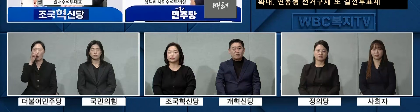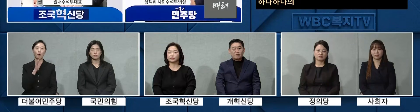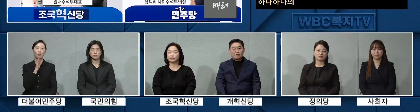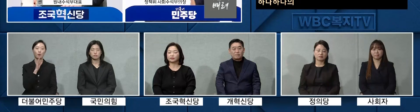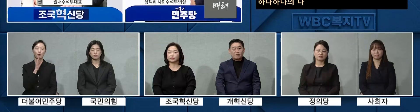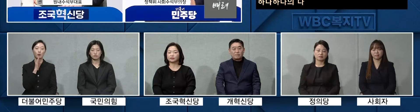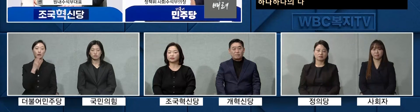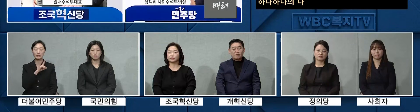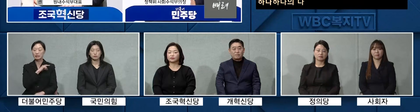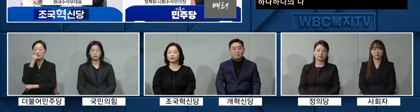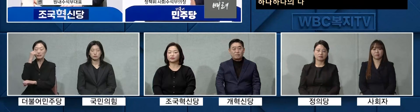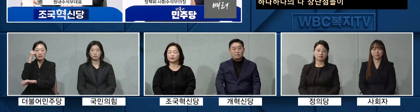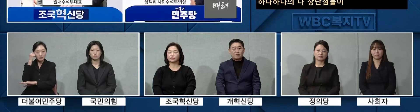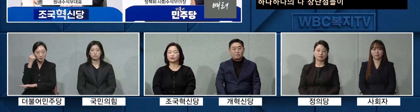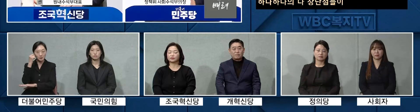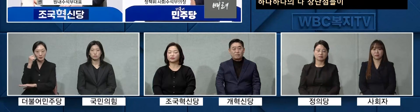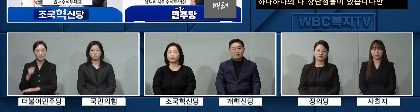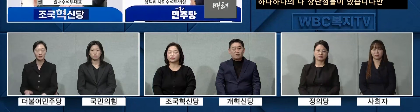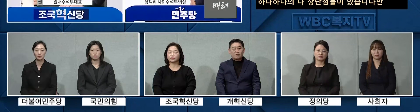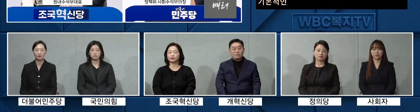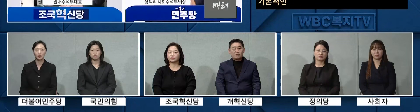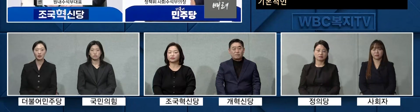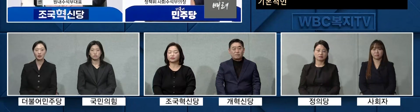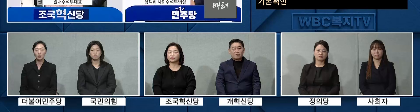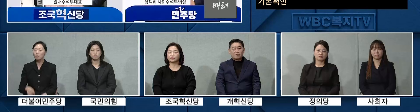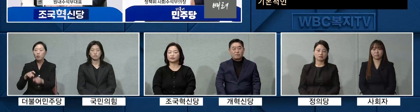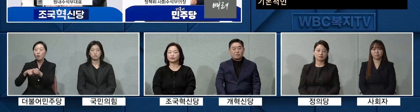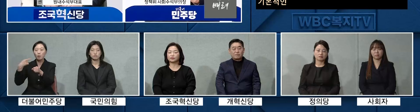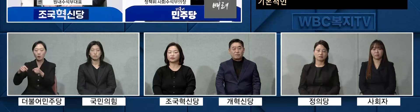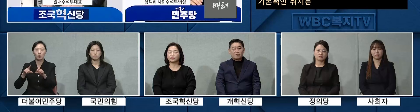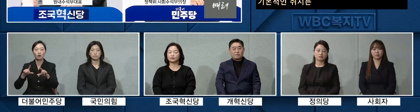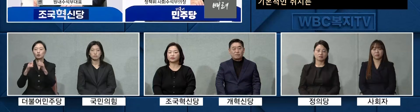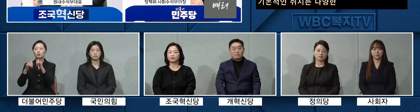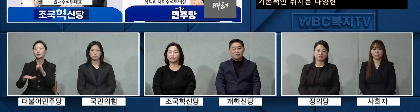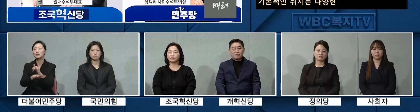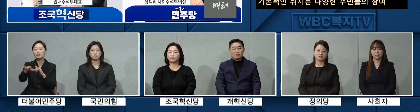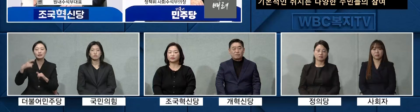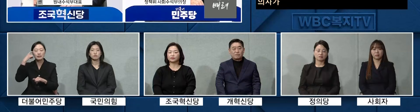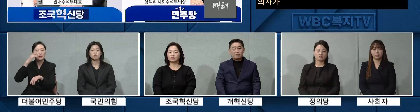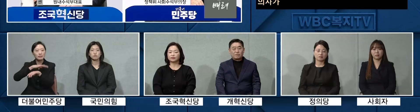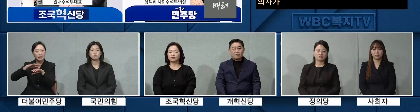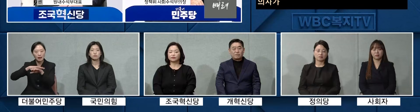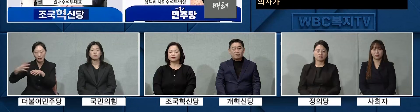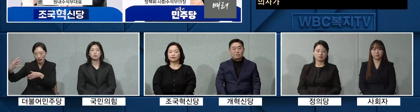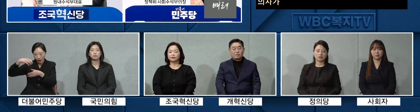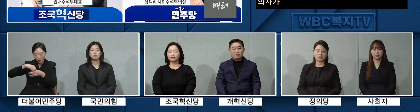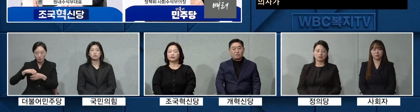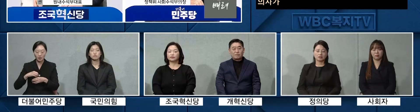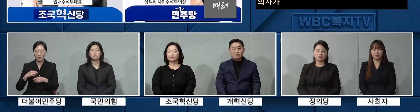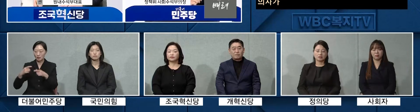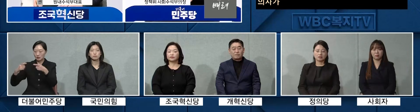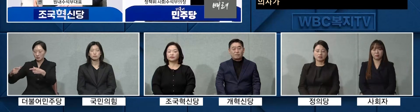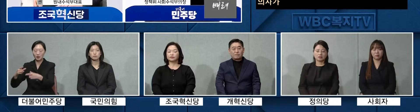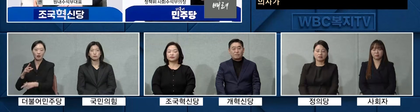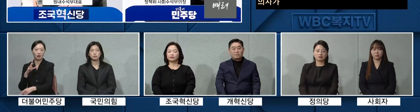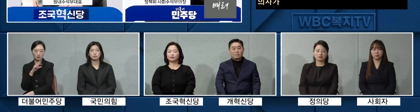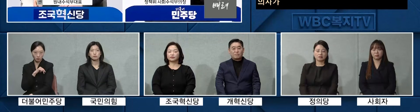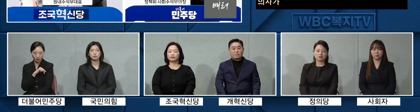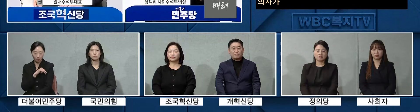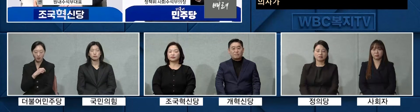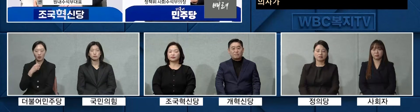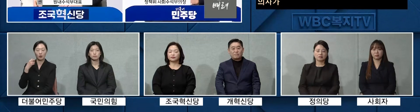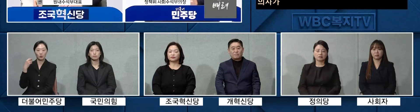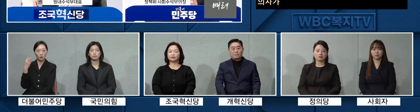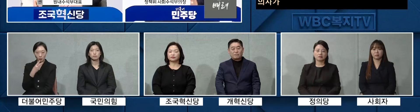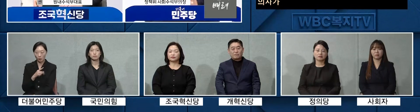기본적인 취지는 다양한 주민들의 참여 의사가 지방의회와 지방행정에